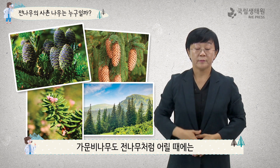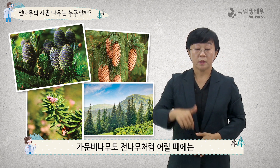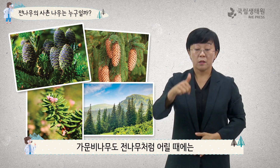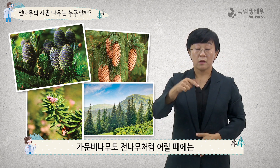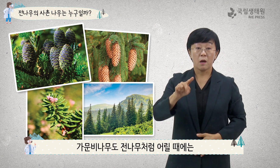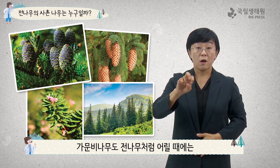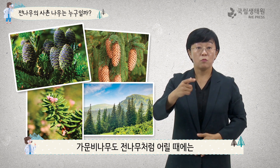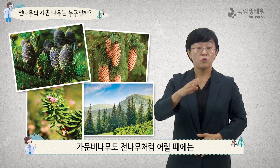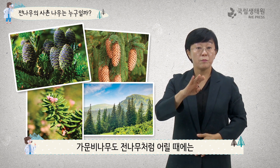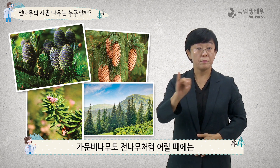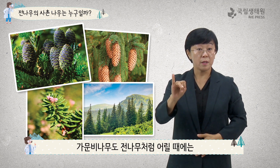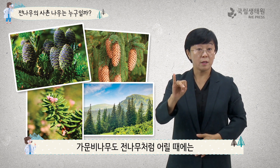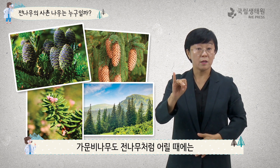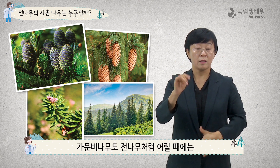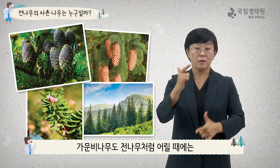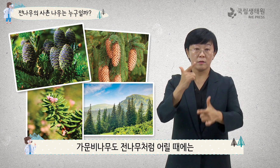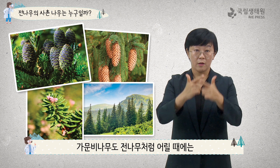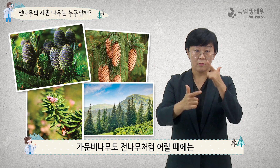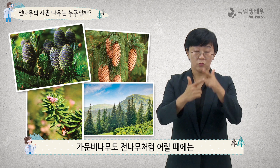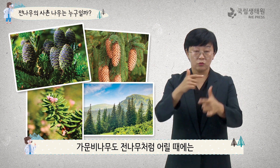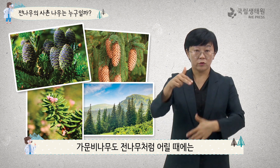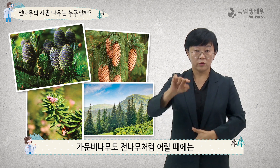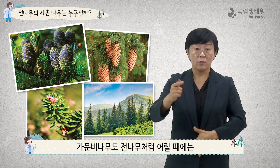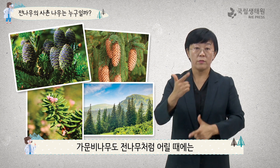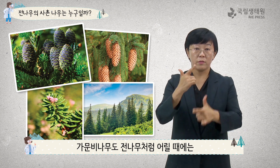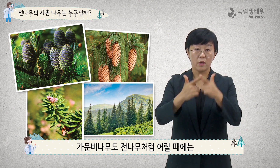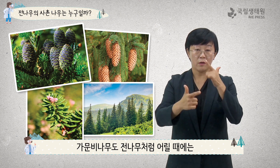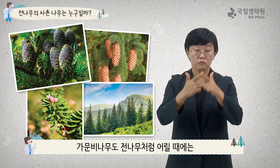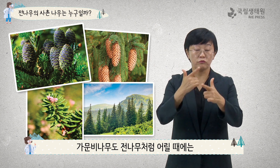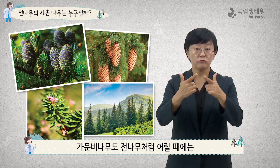가문비 나무도 전나무처럼 어릴 때에는